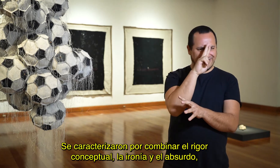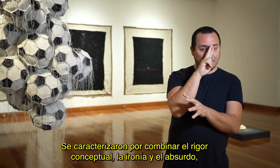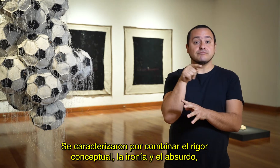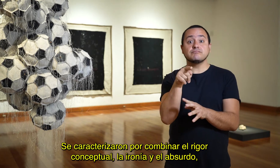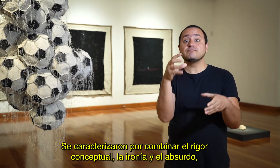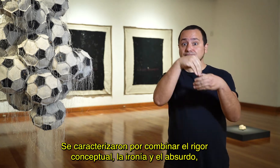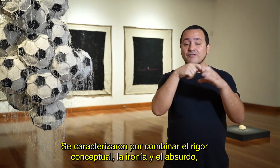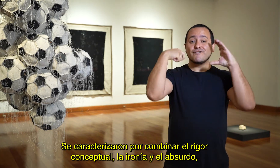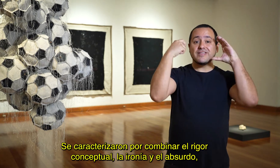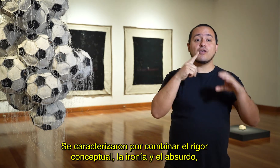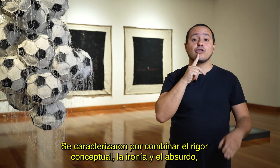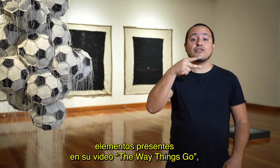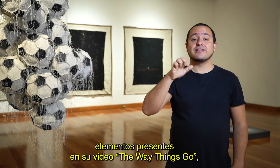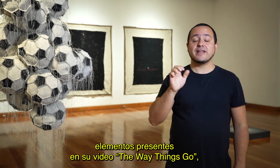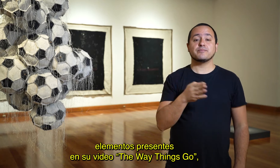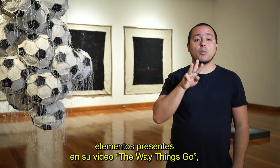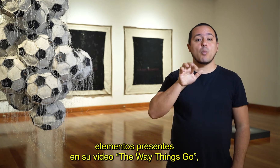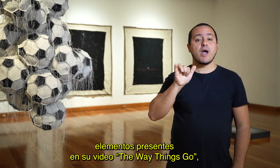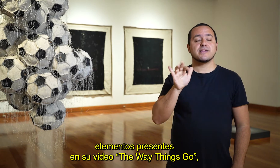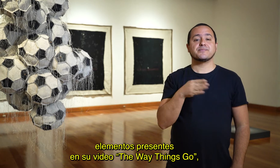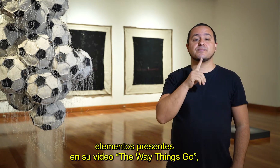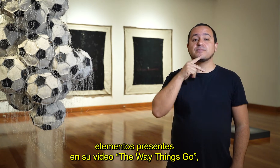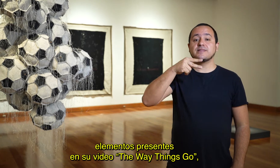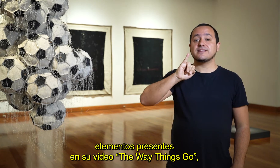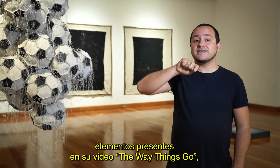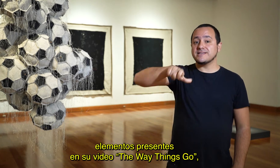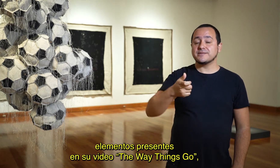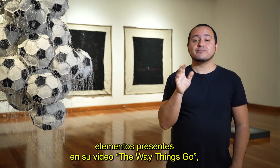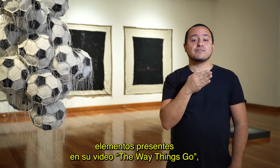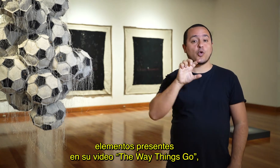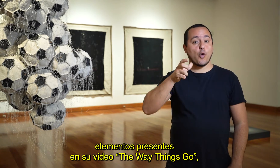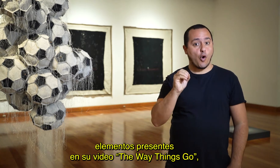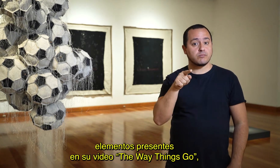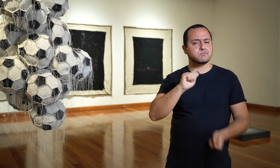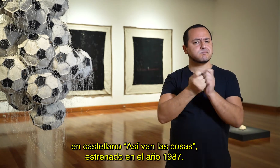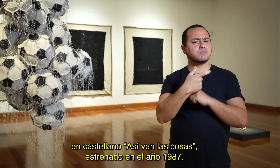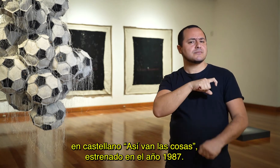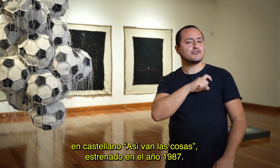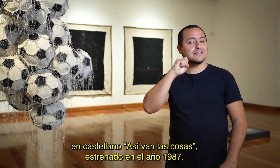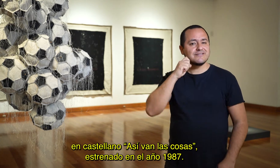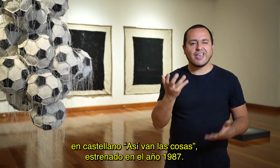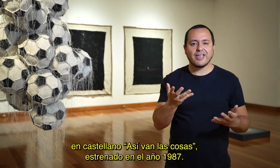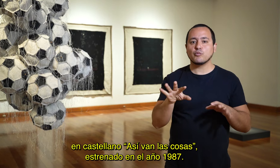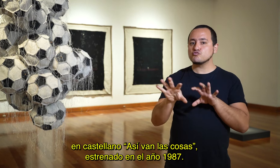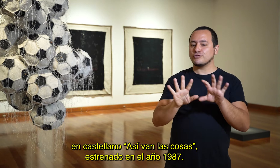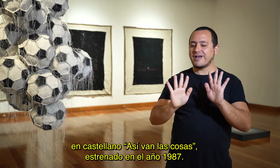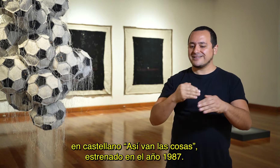ironía y el absurdo, elementos presentes en su video The Way Things Go, en castellano Así van las cosas,